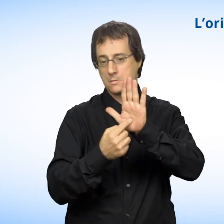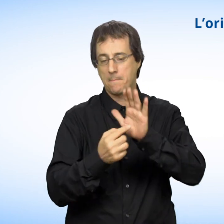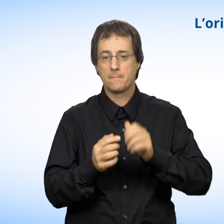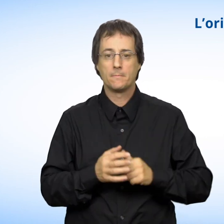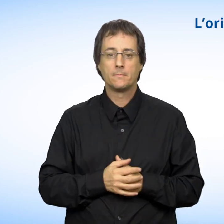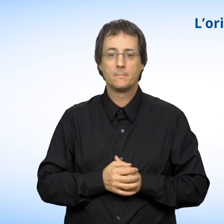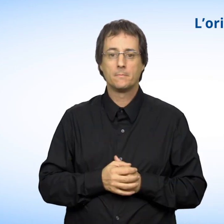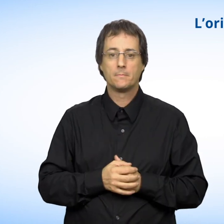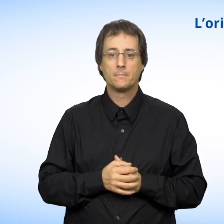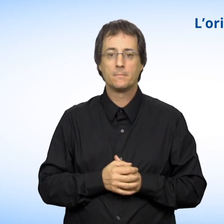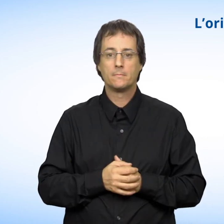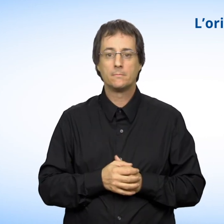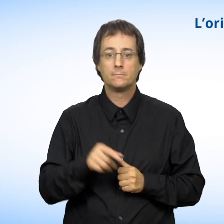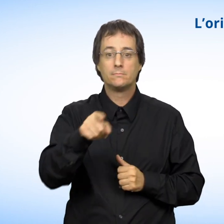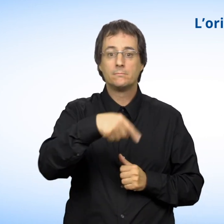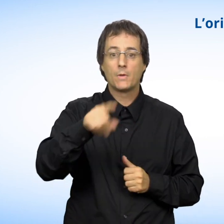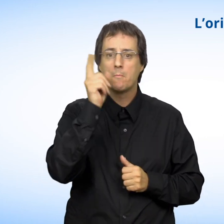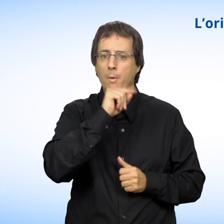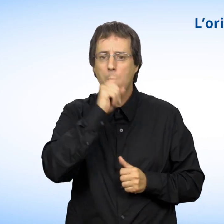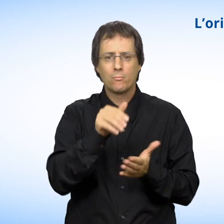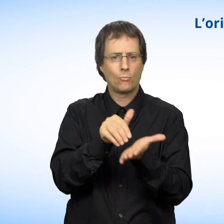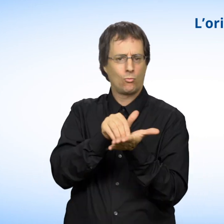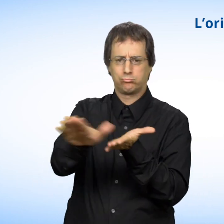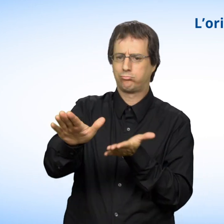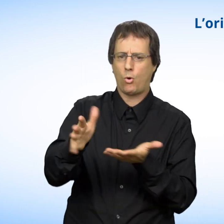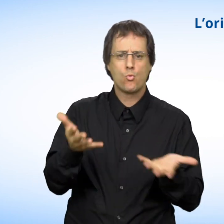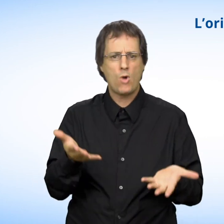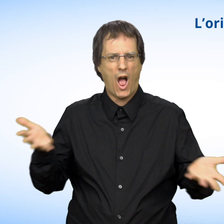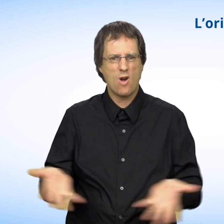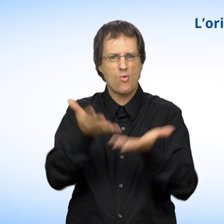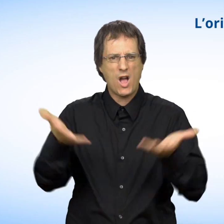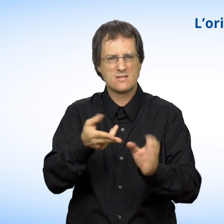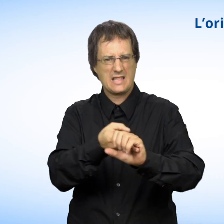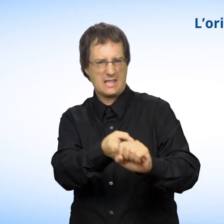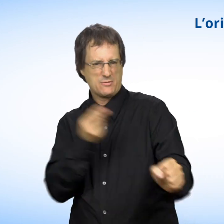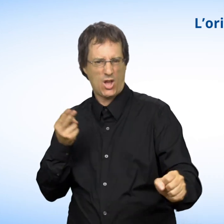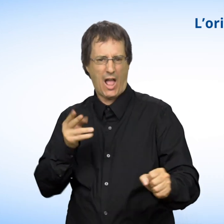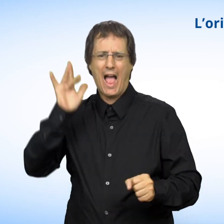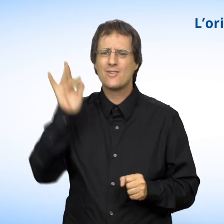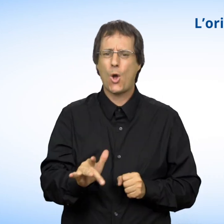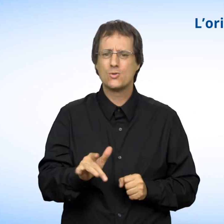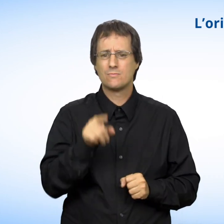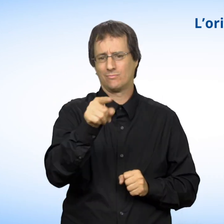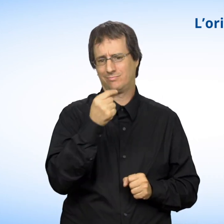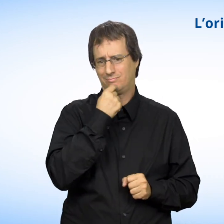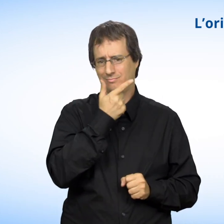personne par exemple on ne peut vous congédier ou vous inciter à démissionner en raison de votre homosexualité